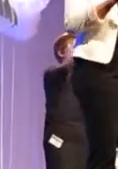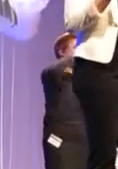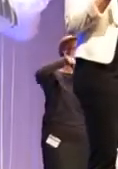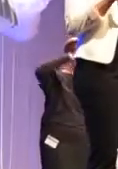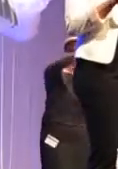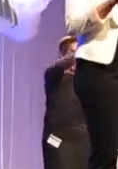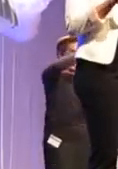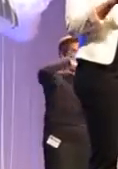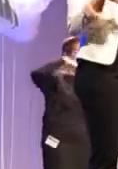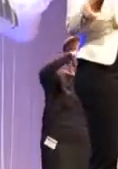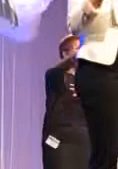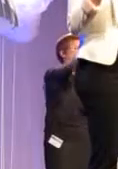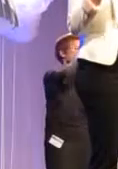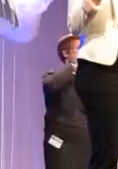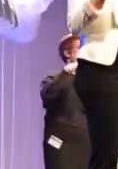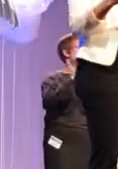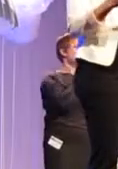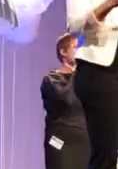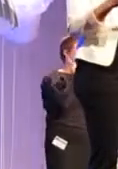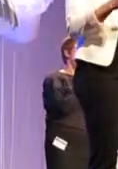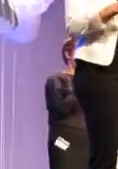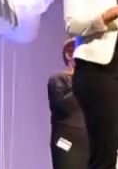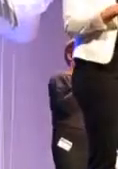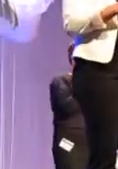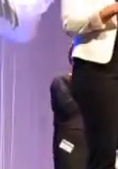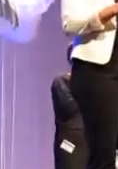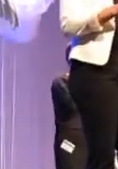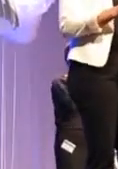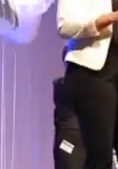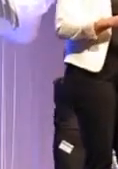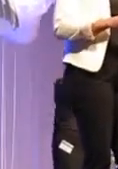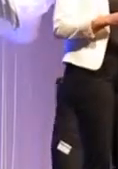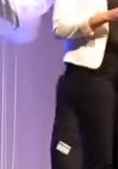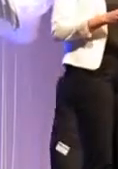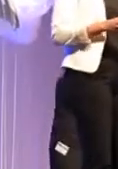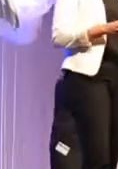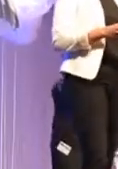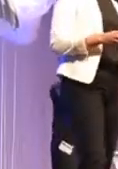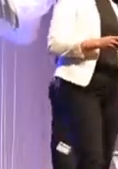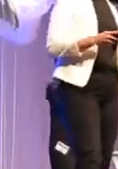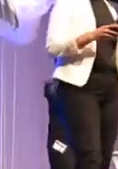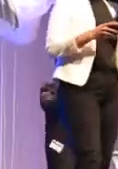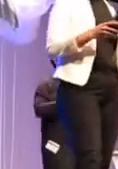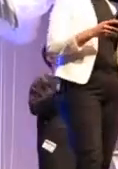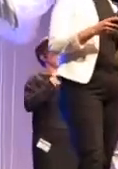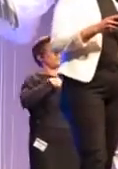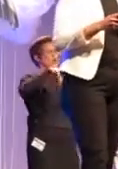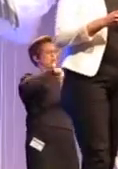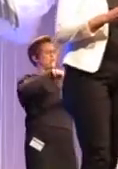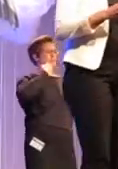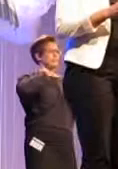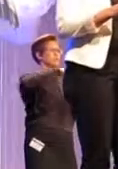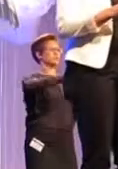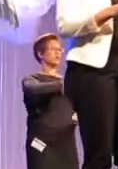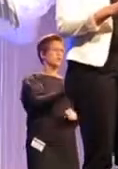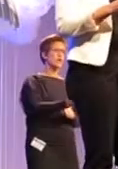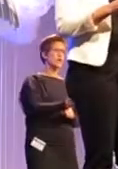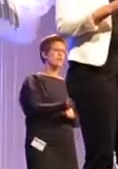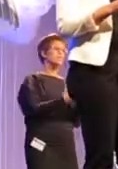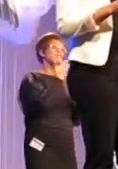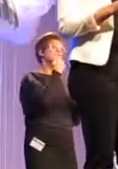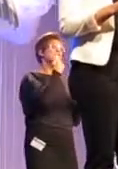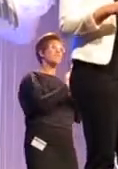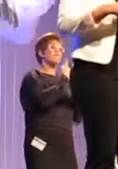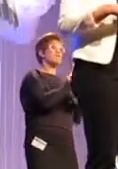sitta på klimattoppmötet och säga, hörni, ni måste börja dansa. Men hur ser förutsättningarna ut? Vilka riktlinjer